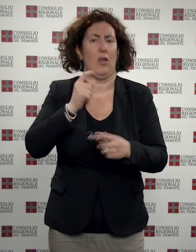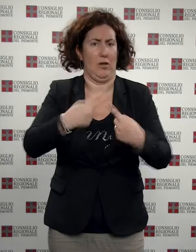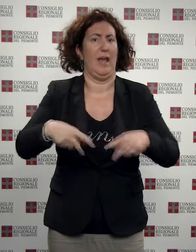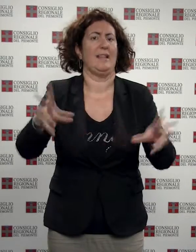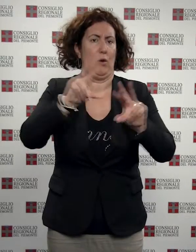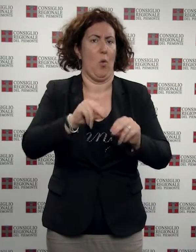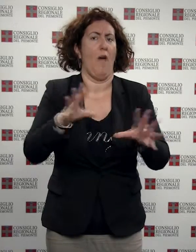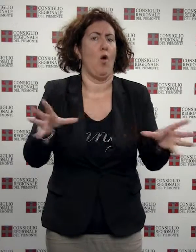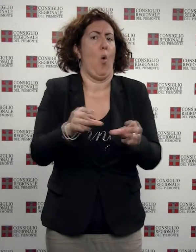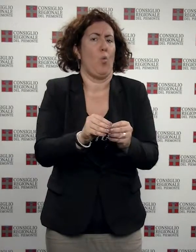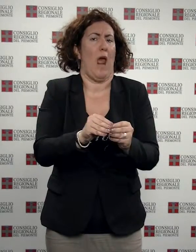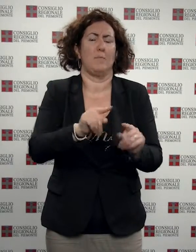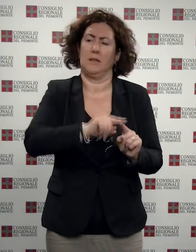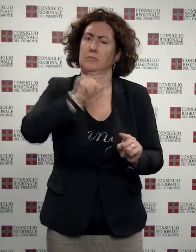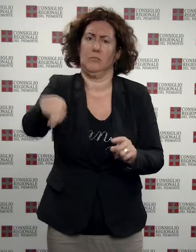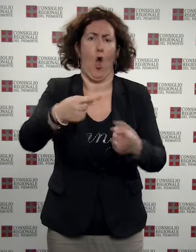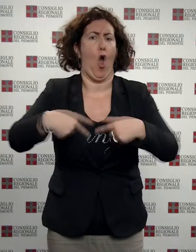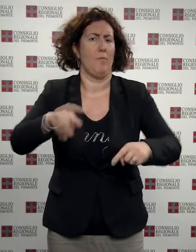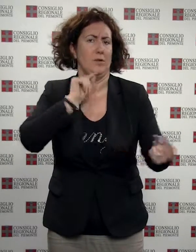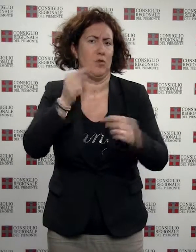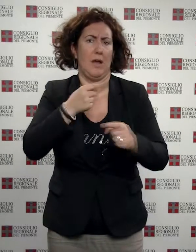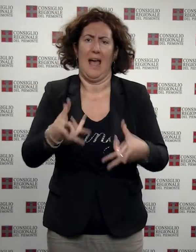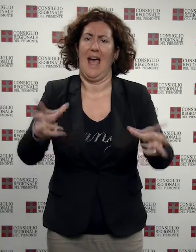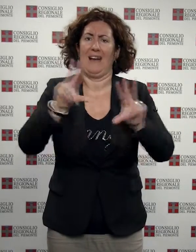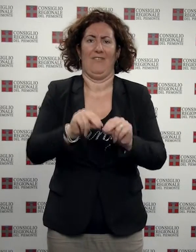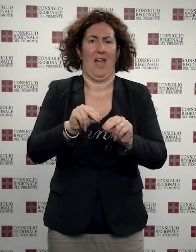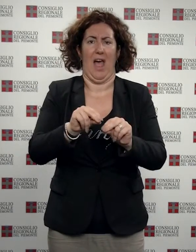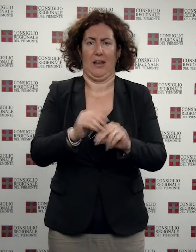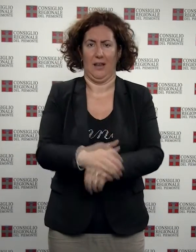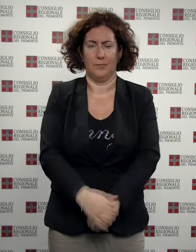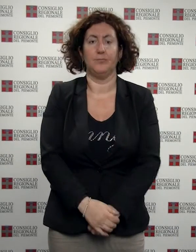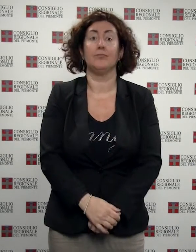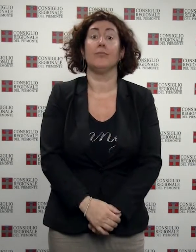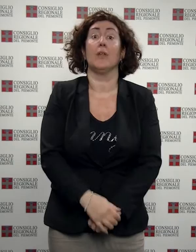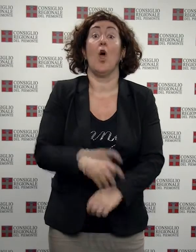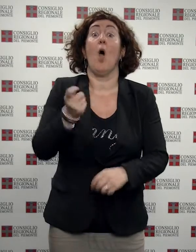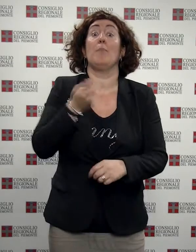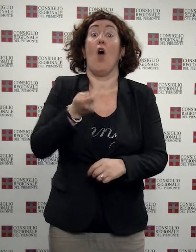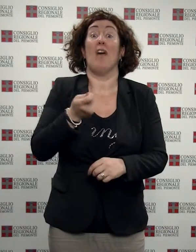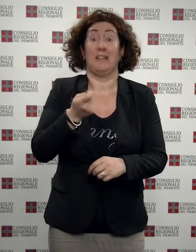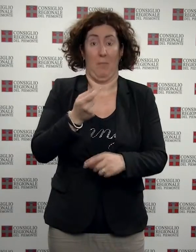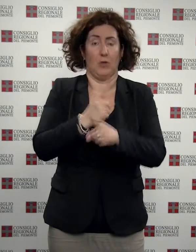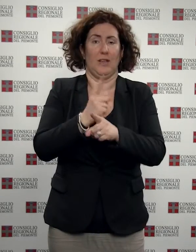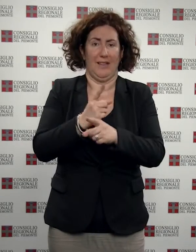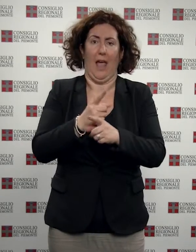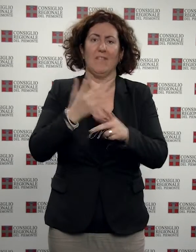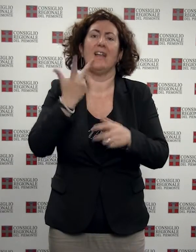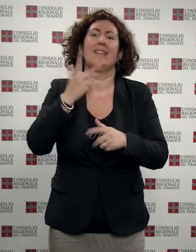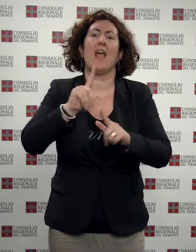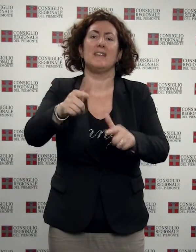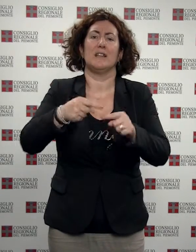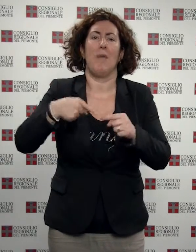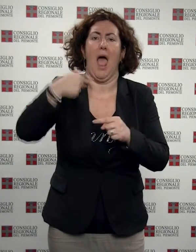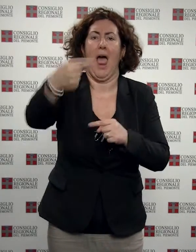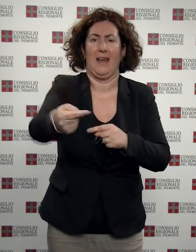su proposta della conferenza dei capigruppo convocata nella pausa dei lavori. Il provvedimento sarà nuovamente in aula tra tre settimane.